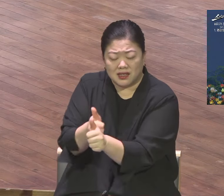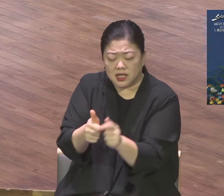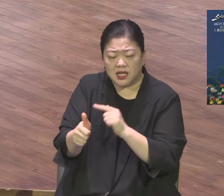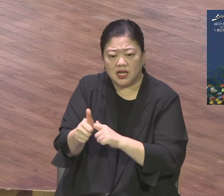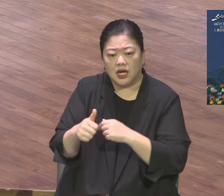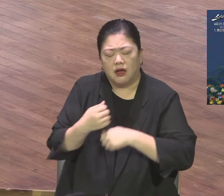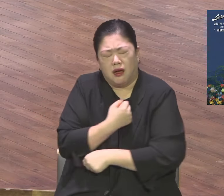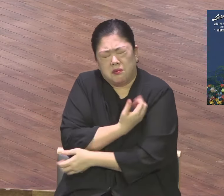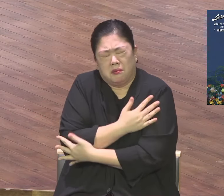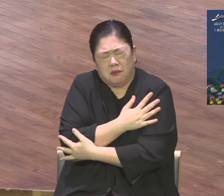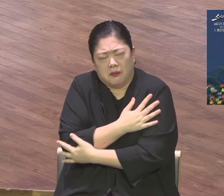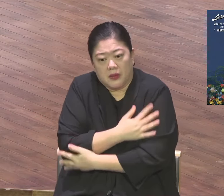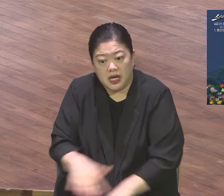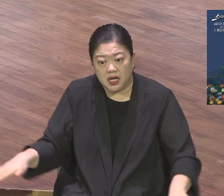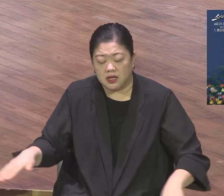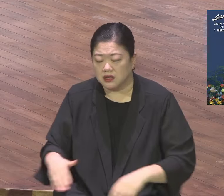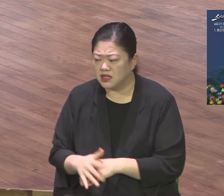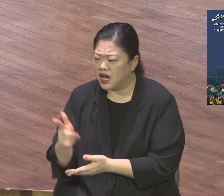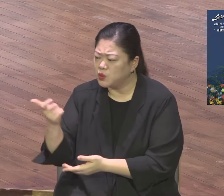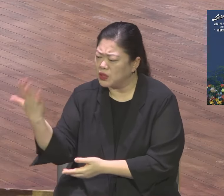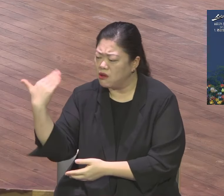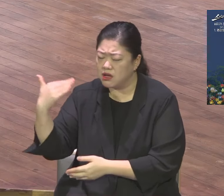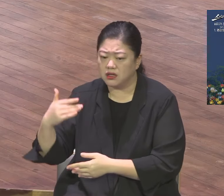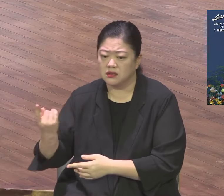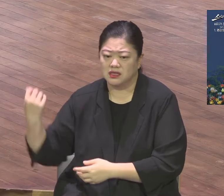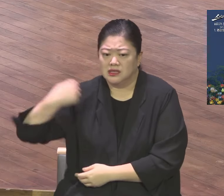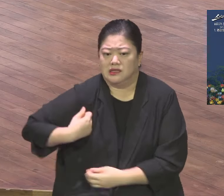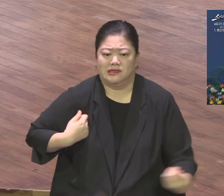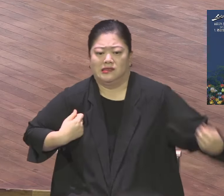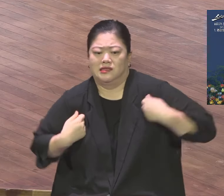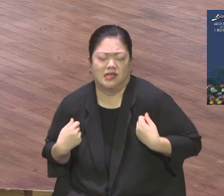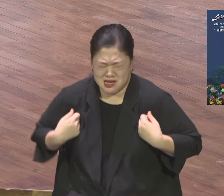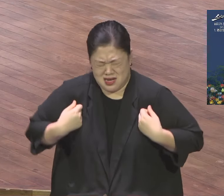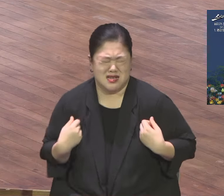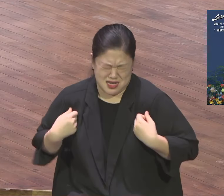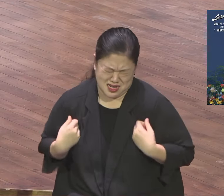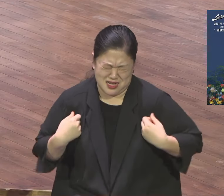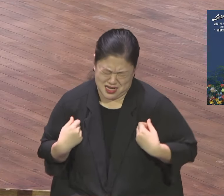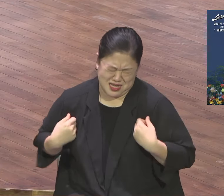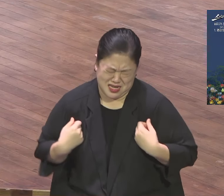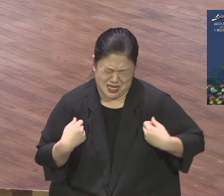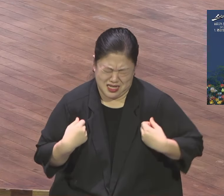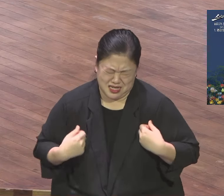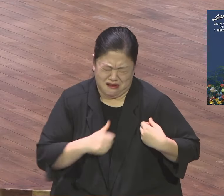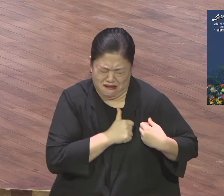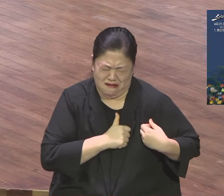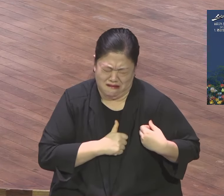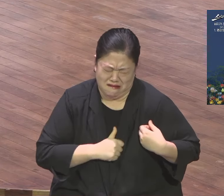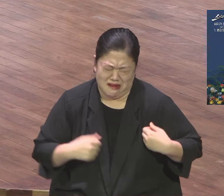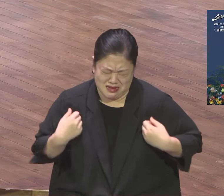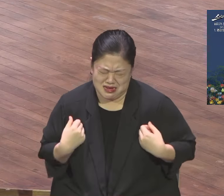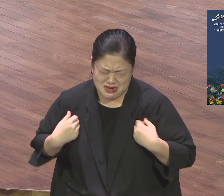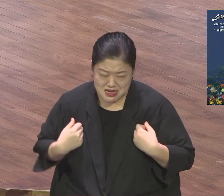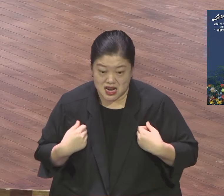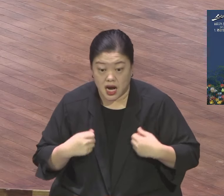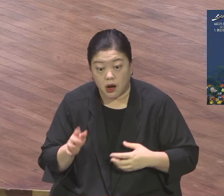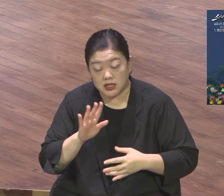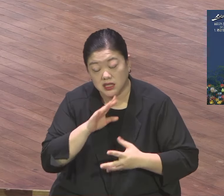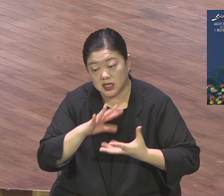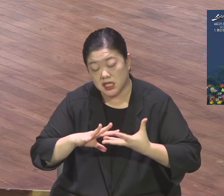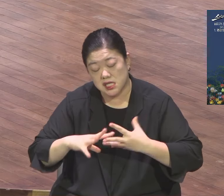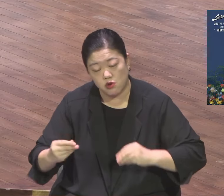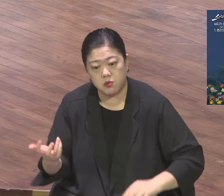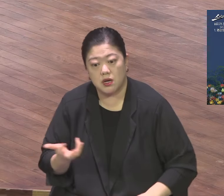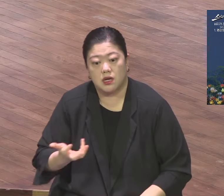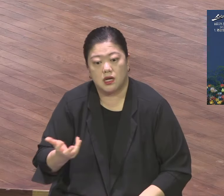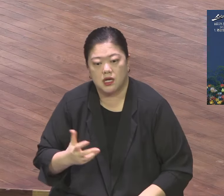돌아와서 끝나는데 그래서 내가 이 달릴 때요 어느 인내심 그 달릴 때 오는 그 고통 그거 막 죽을